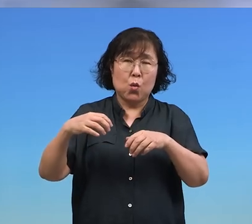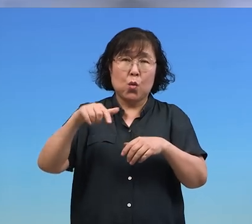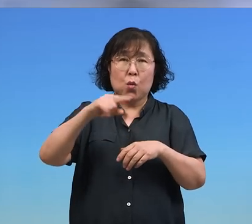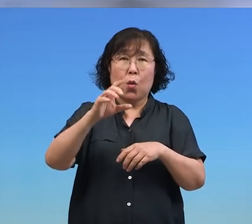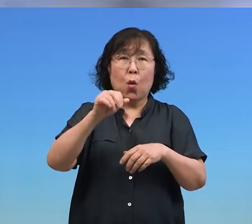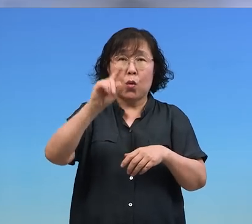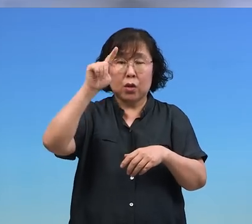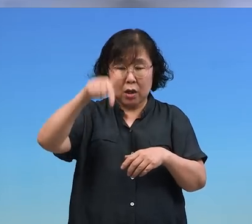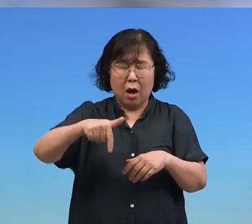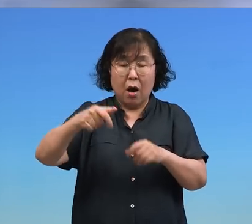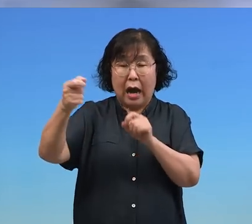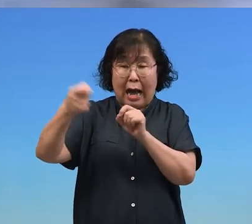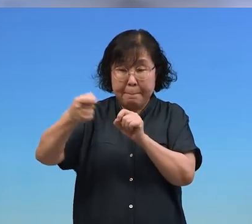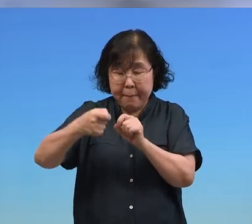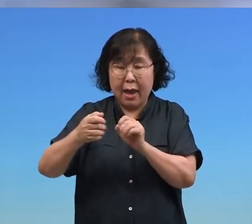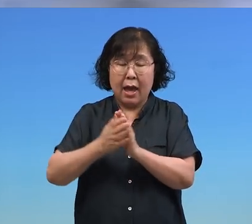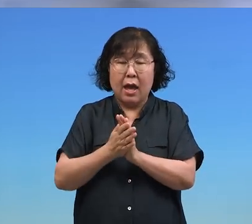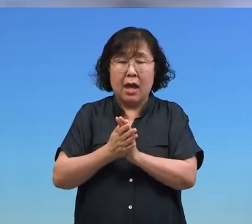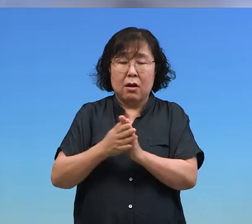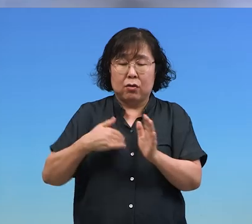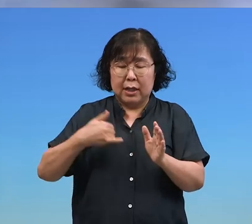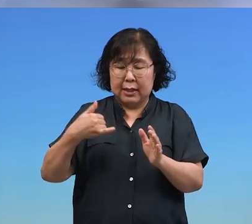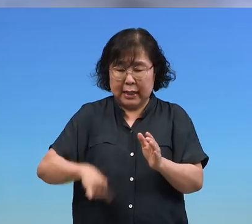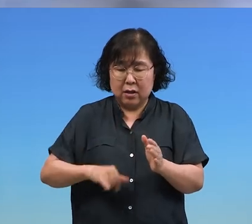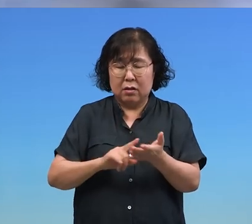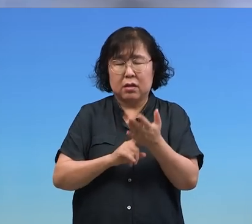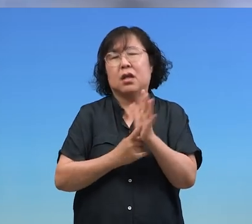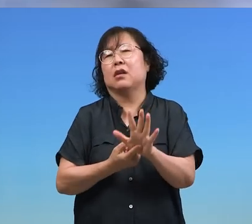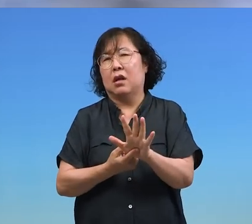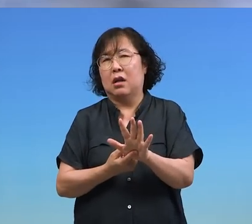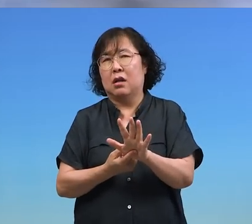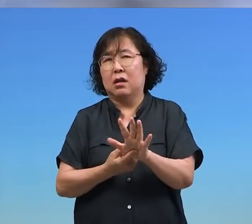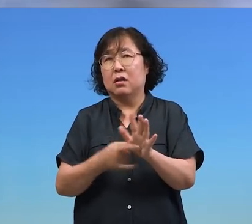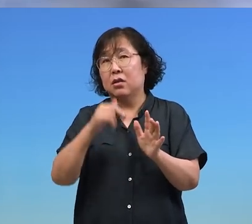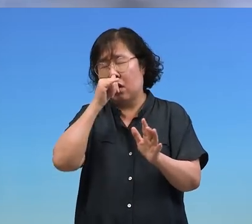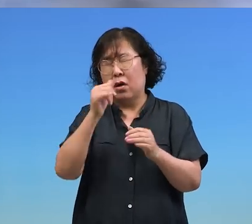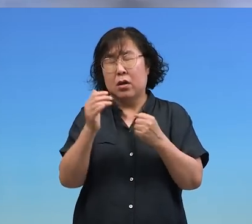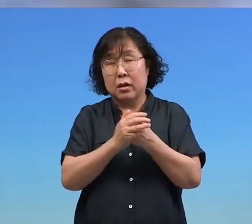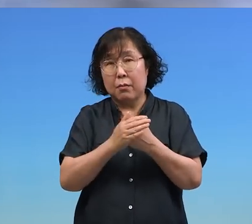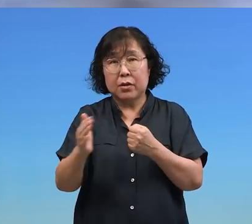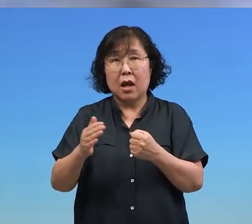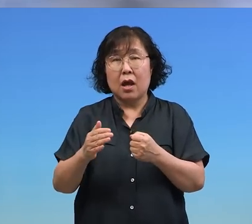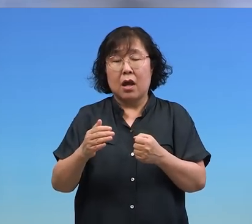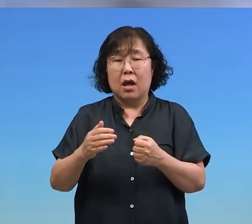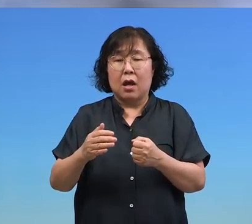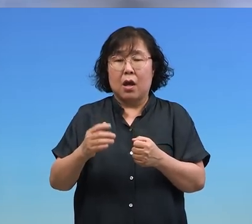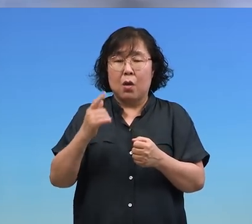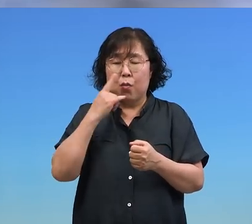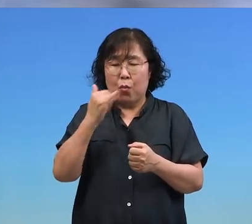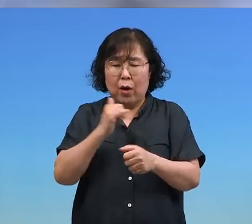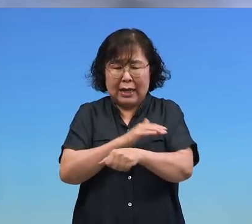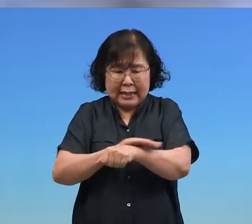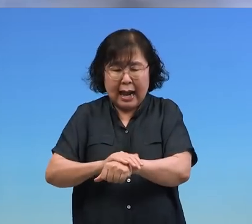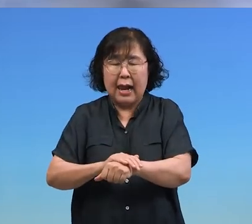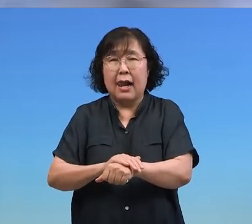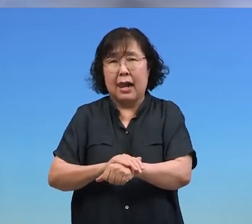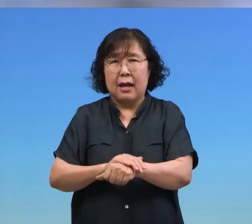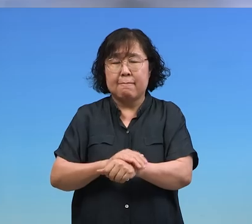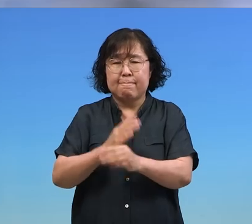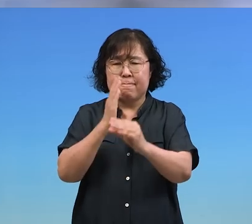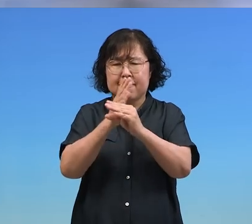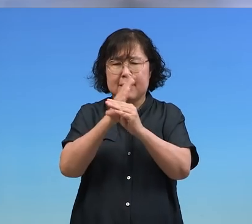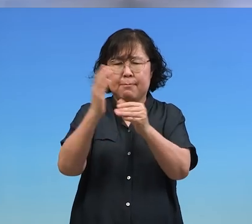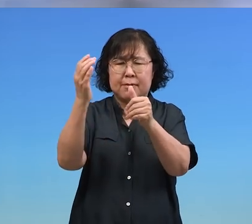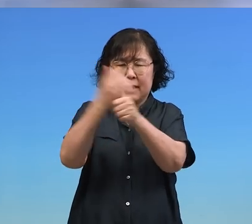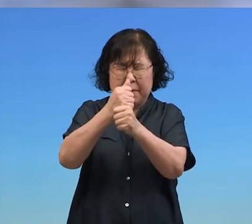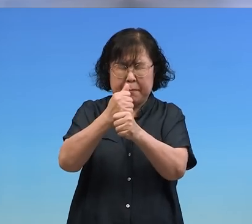부모가 기준을 딱 잡으시려면 어떻게 해야 됩니까? 경건을 훈련하셔야 돼요 이 경건을 하나님 앞에 훈련받기